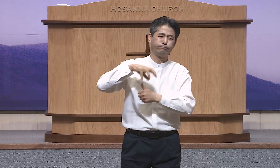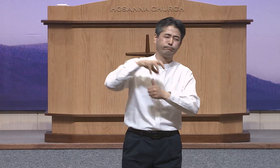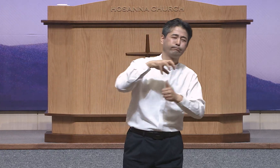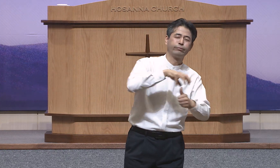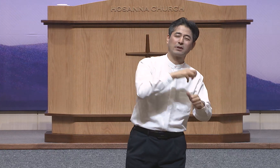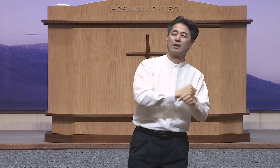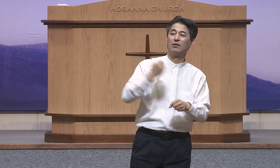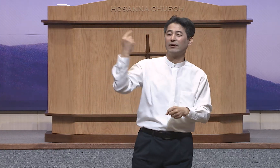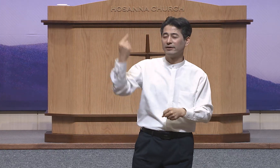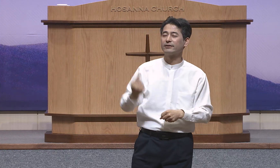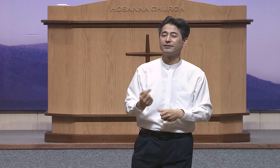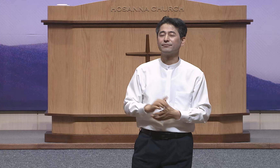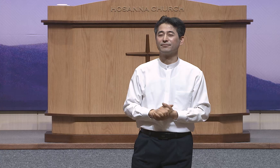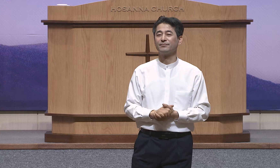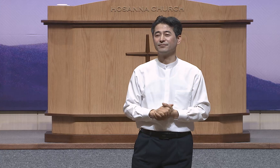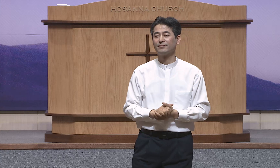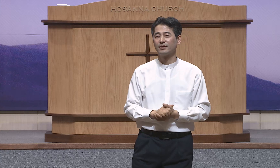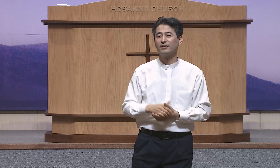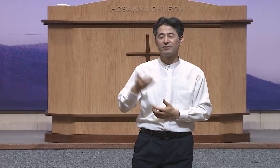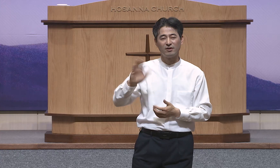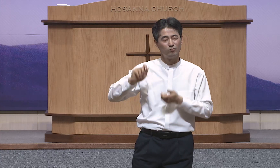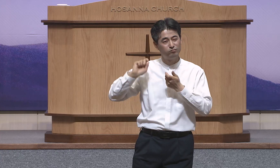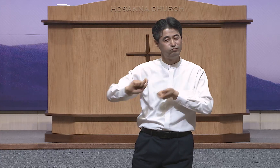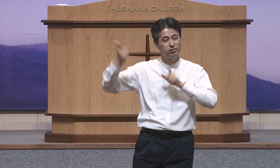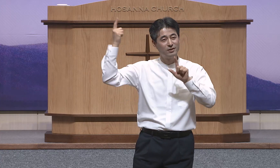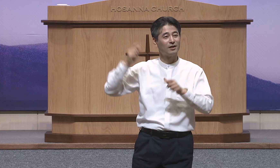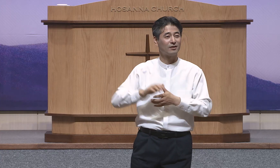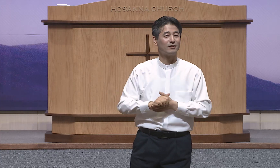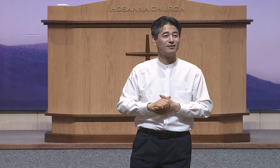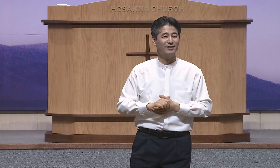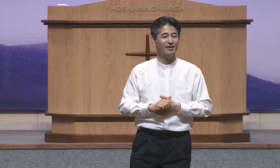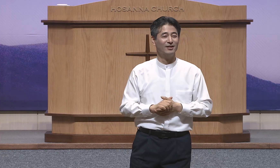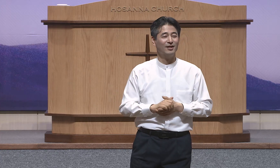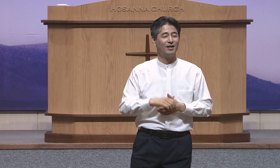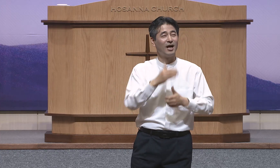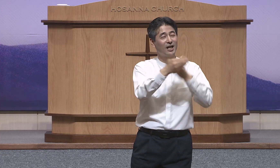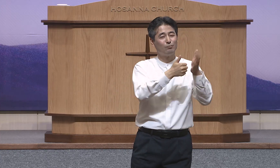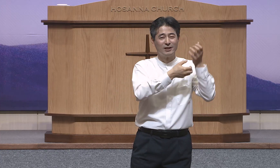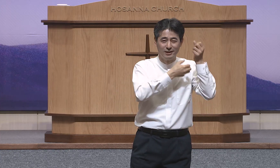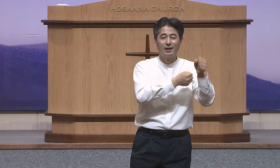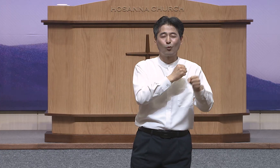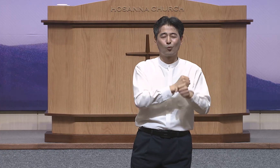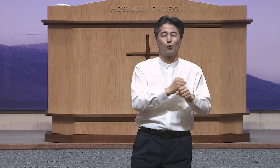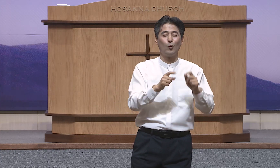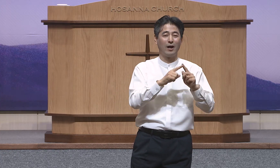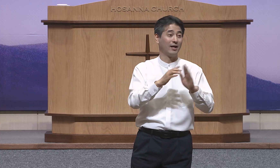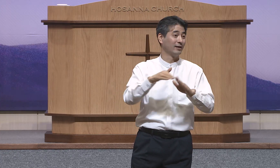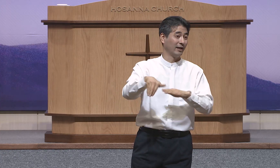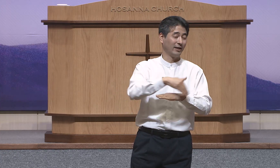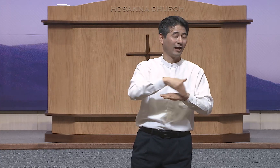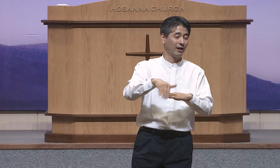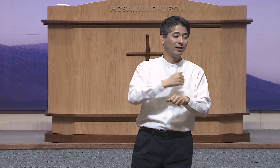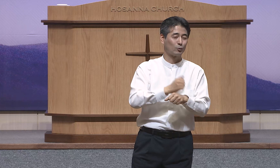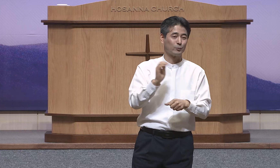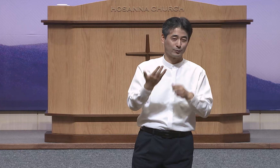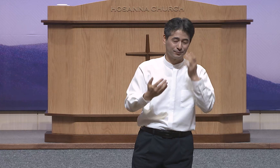말고 제가 신앙생활을 할 때부터 교회 가지 말라고 했는데 저에게 저는 부모님의 뜻에